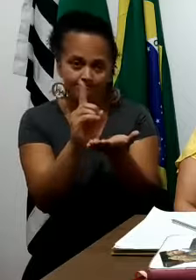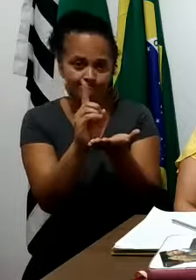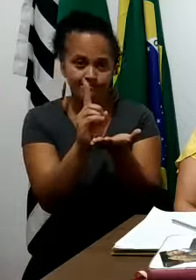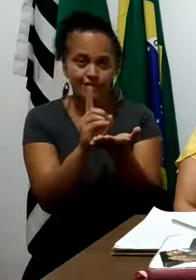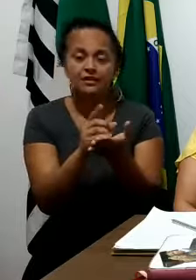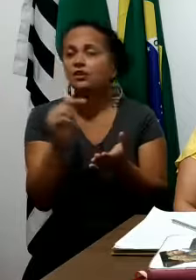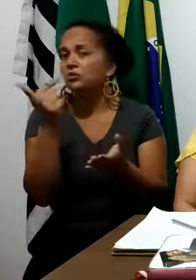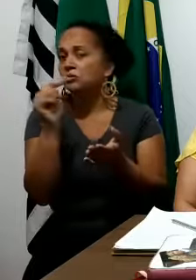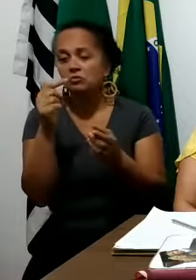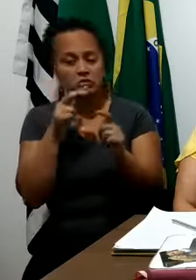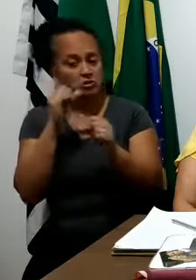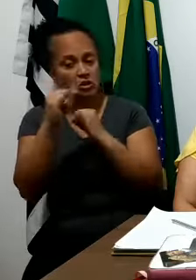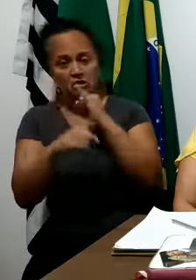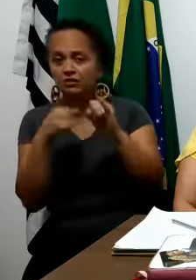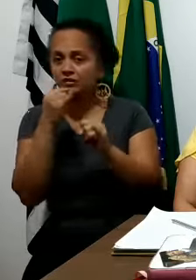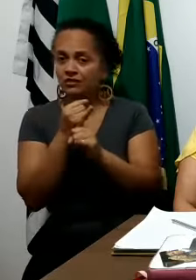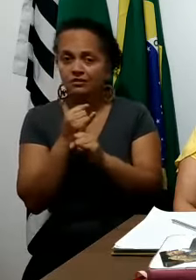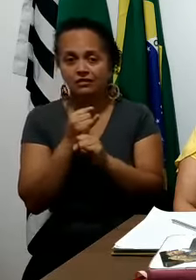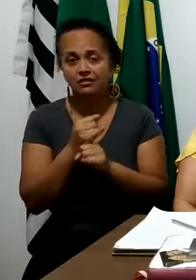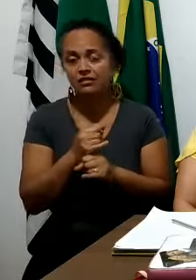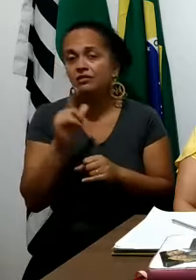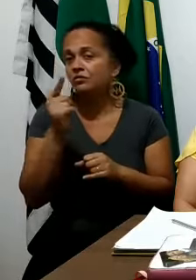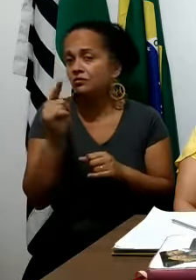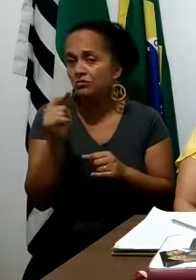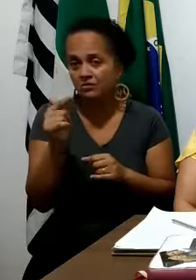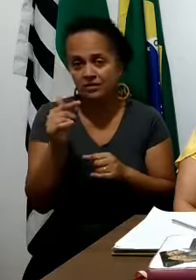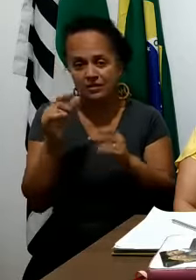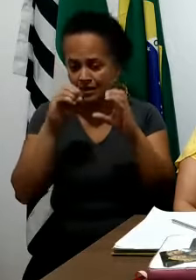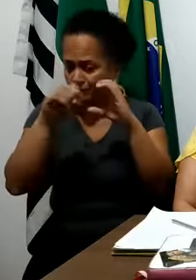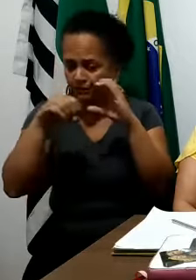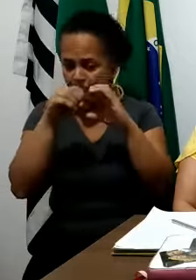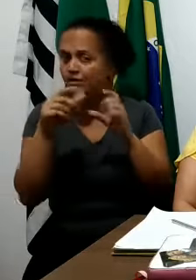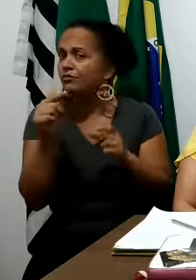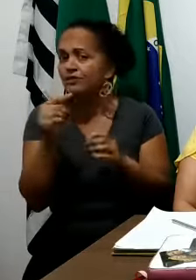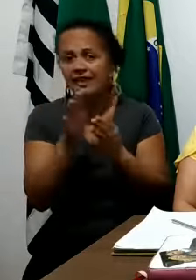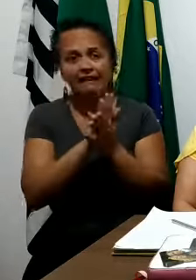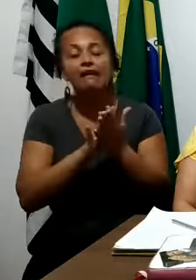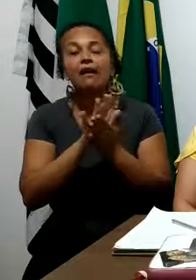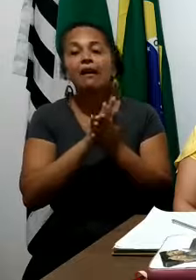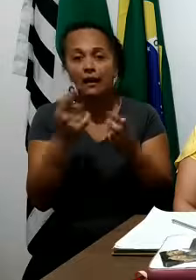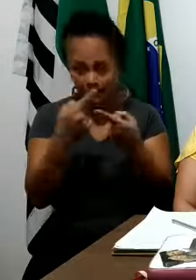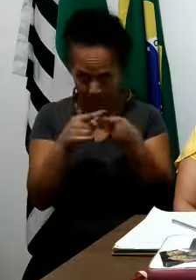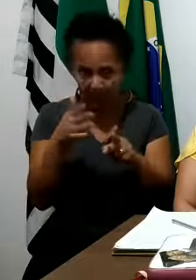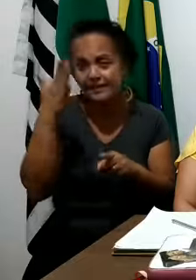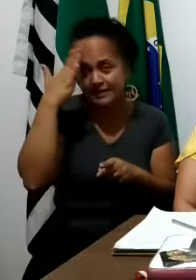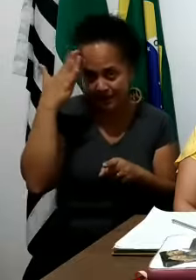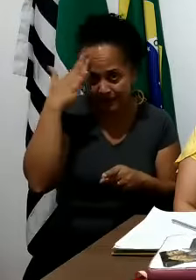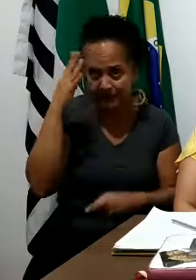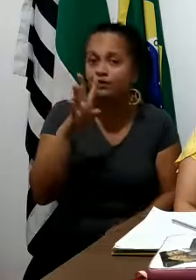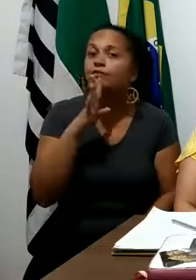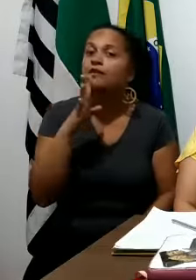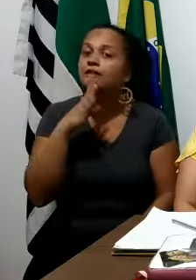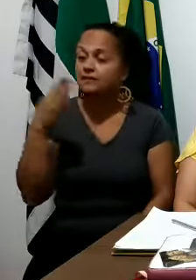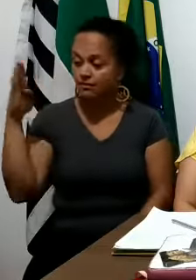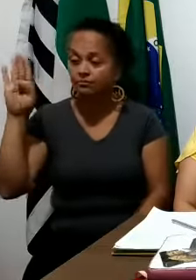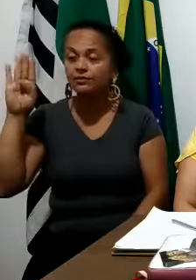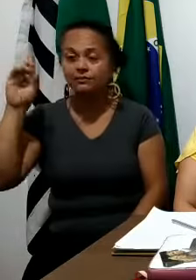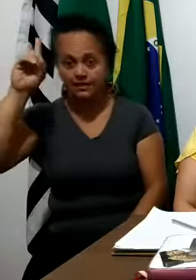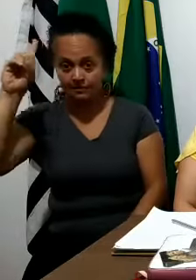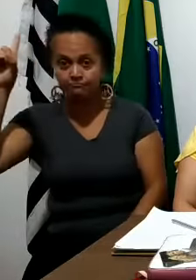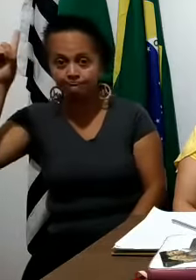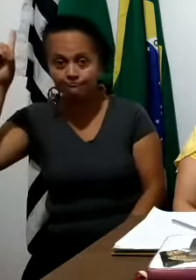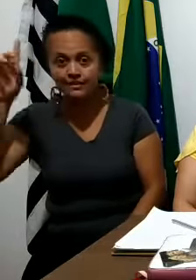um vídeo, ele tinha promessa. Glória a Deus. Ele tinha a promessa que havia sido estabelecida sobre a vida do pai dele, do